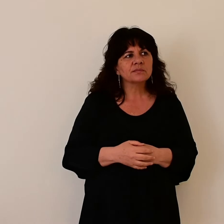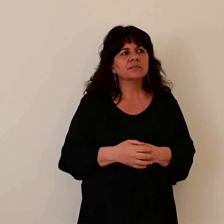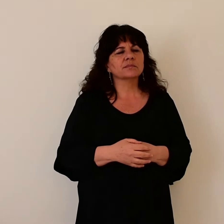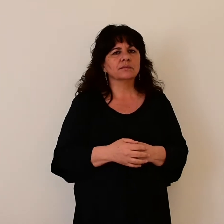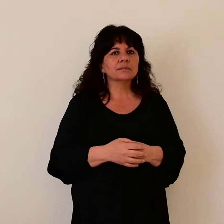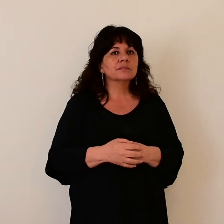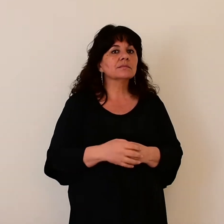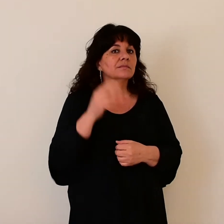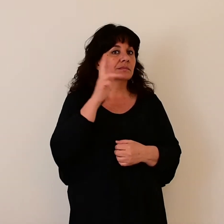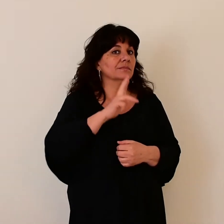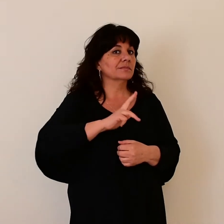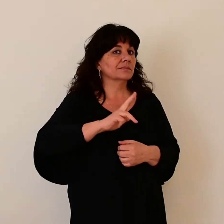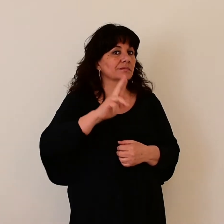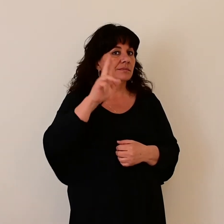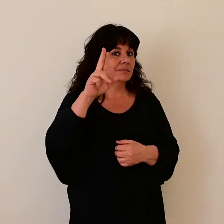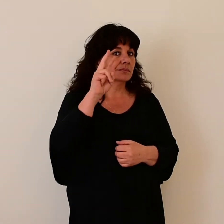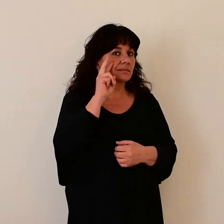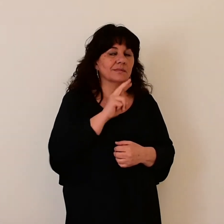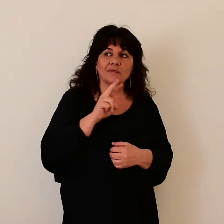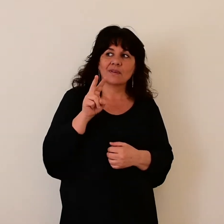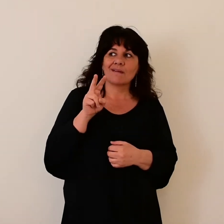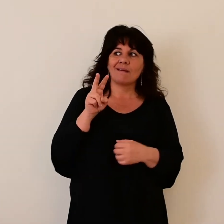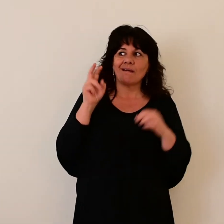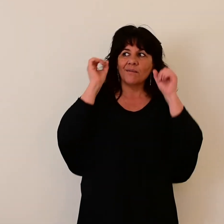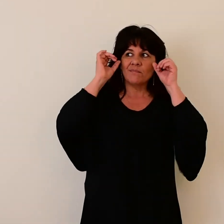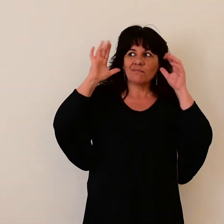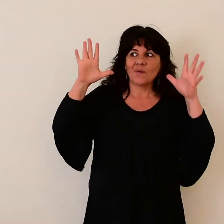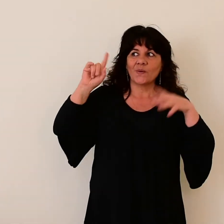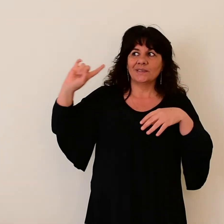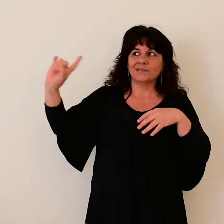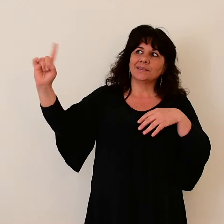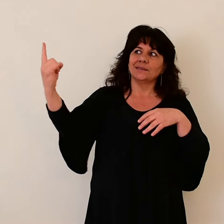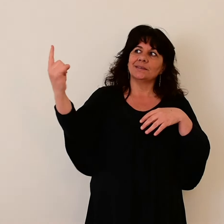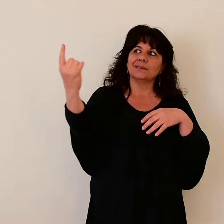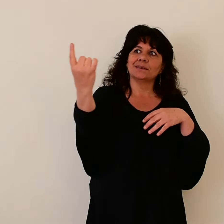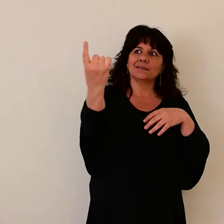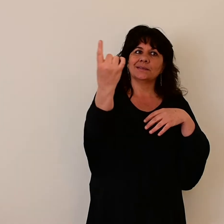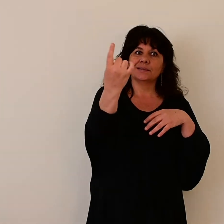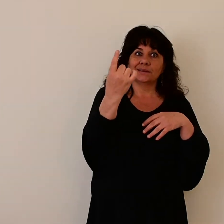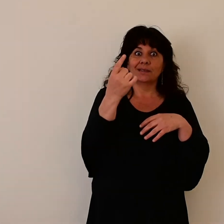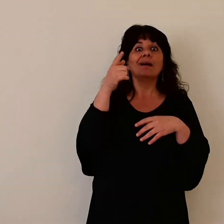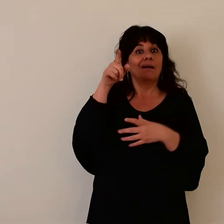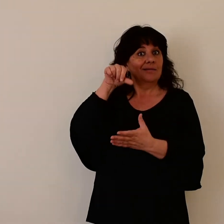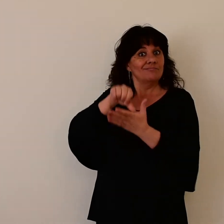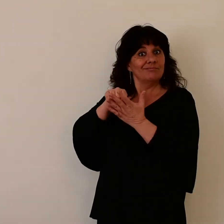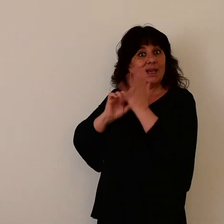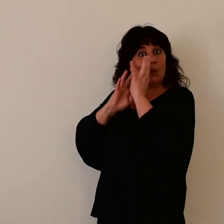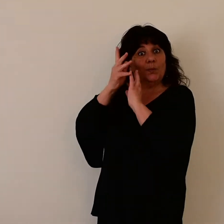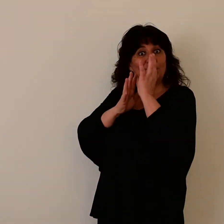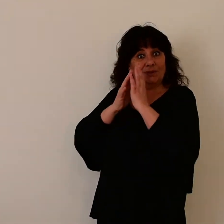Le Seigneur vit qu'il avait fait un détour pour voir, et Dieu l'appela du milieu du buisson. «